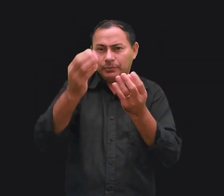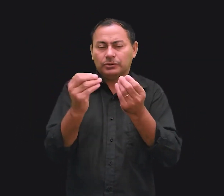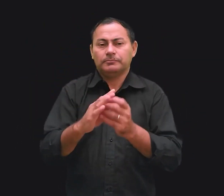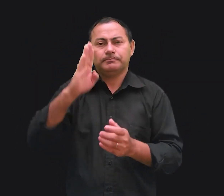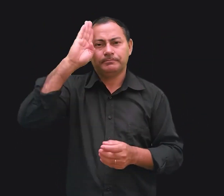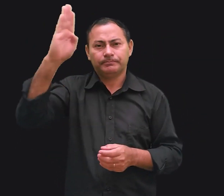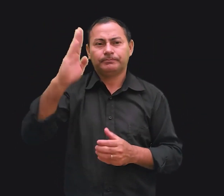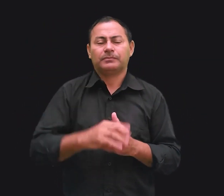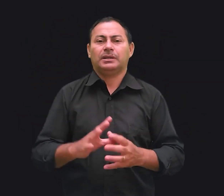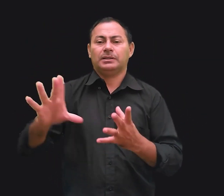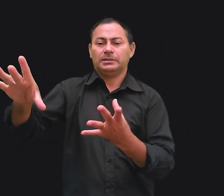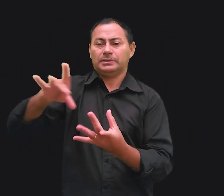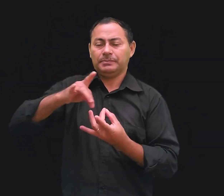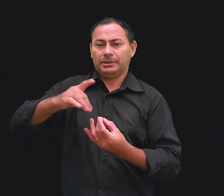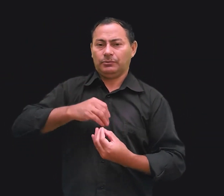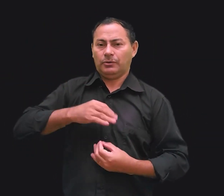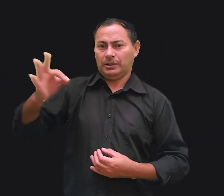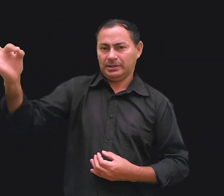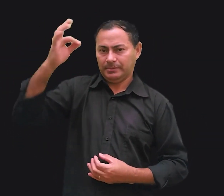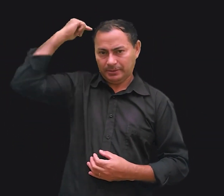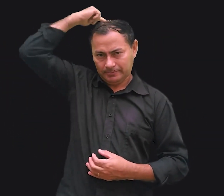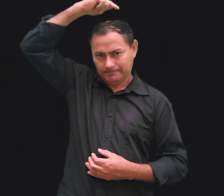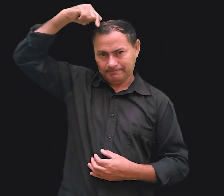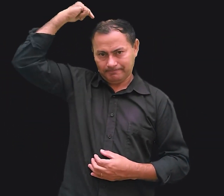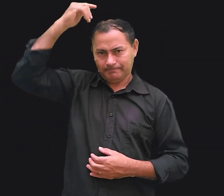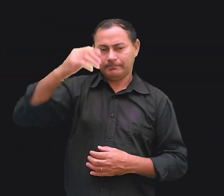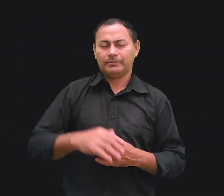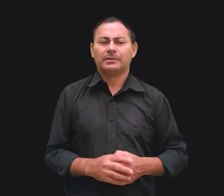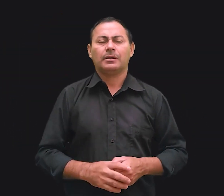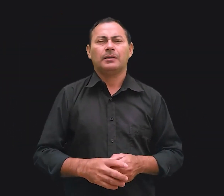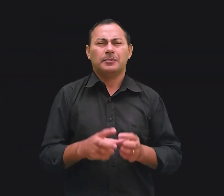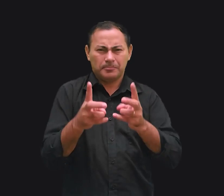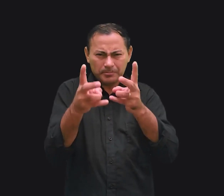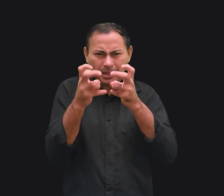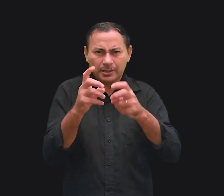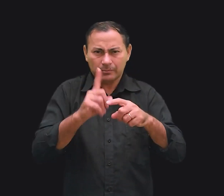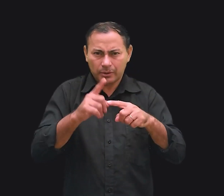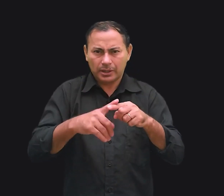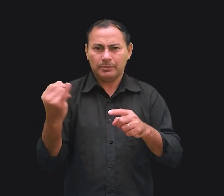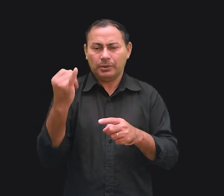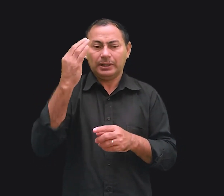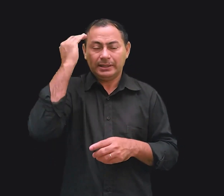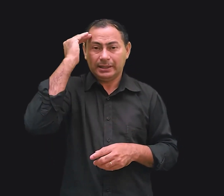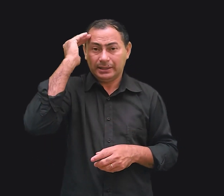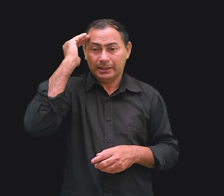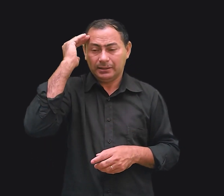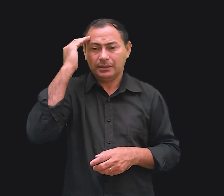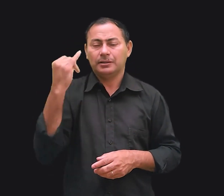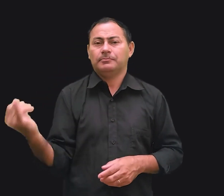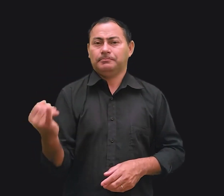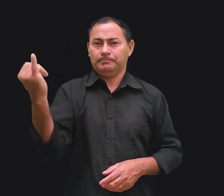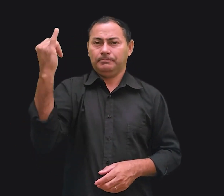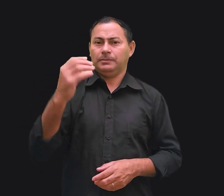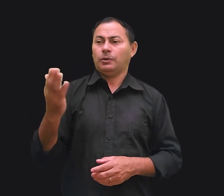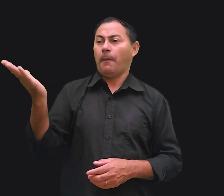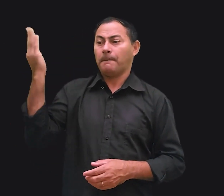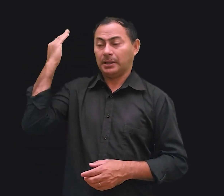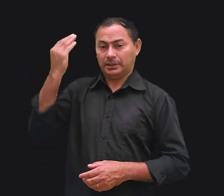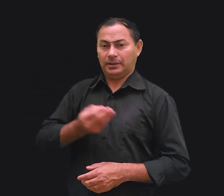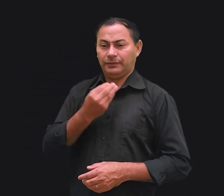muito, principalmente espiritualmente. Você percebe por que era importante que ela entendesse a importância do